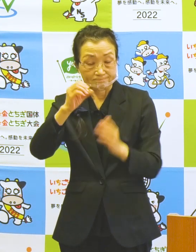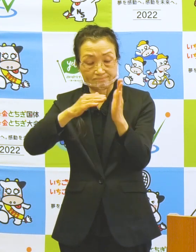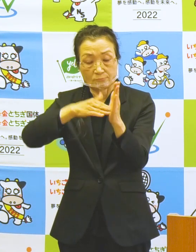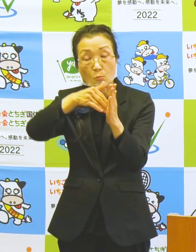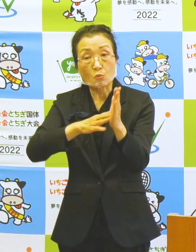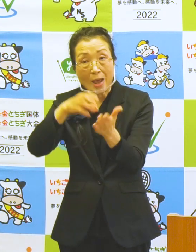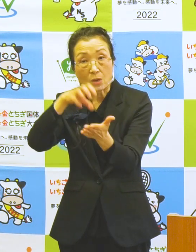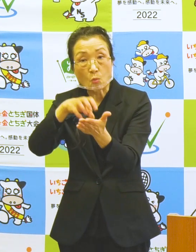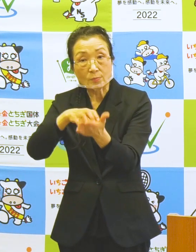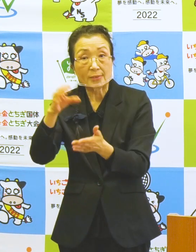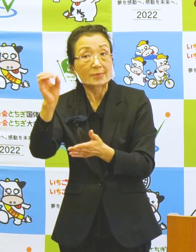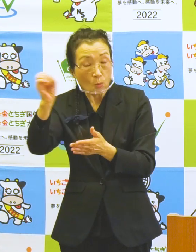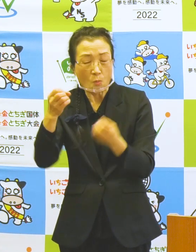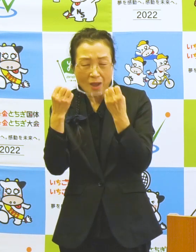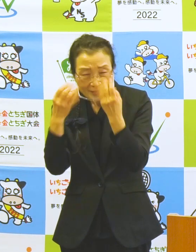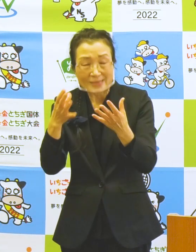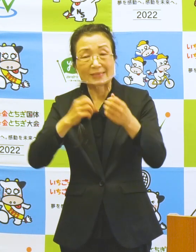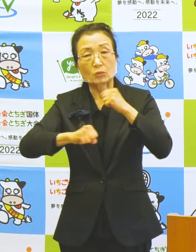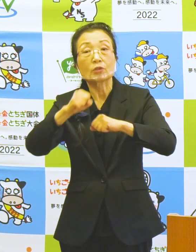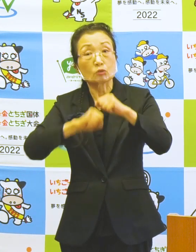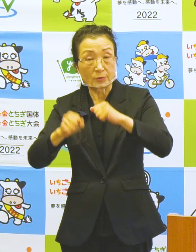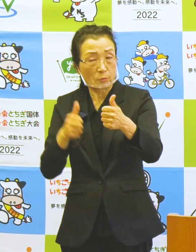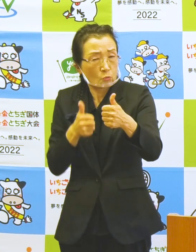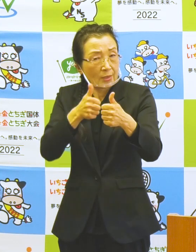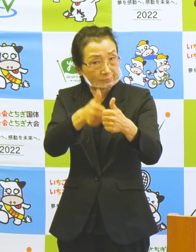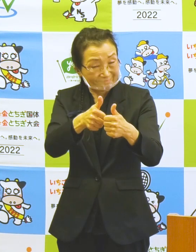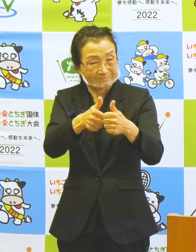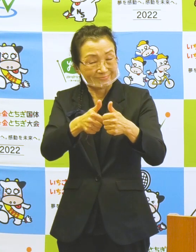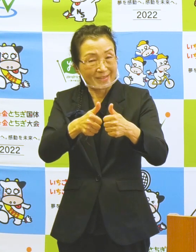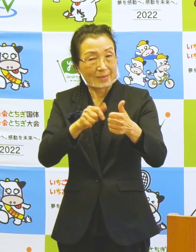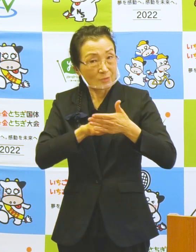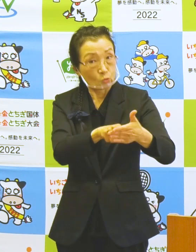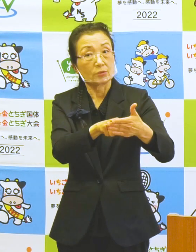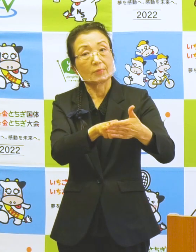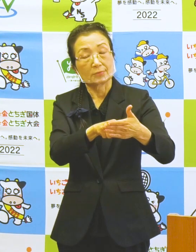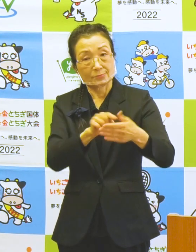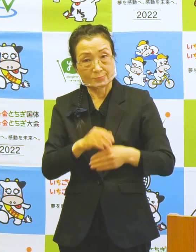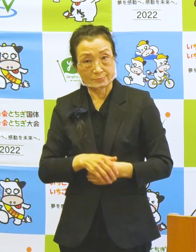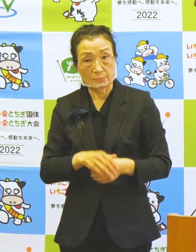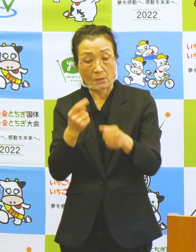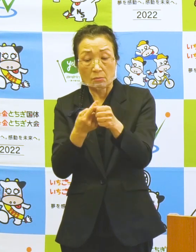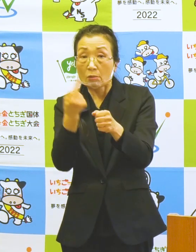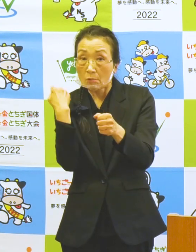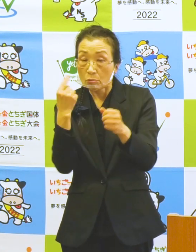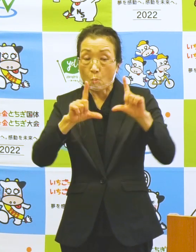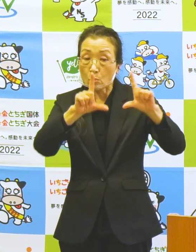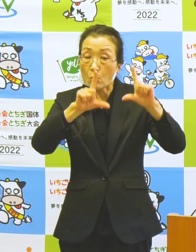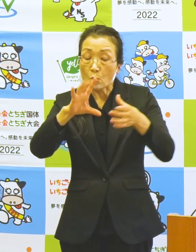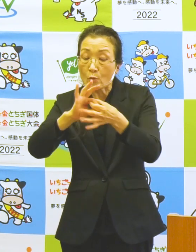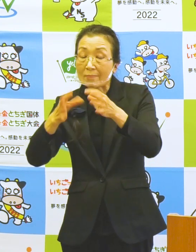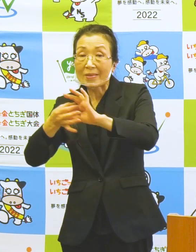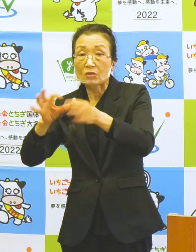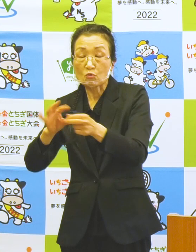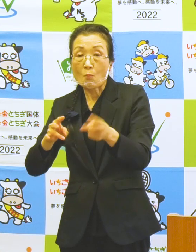った新たな取り組みにも挑戦してまいります。昨年の東京オリンピック・パラリ